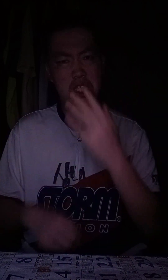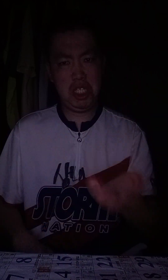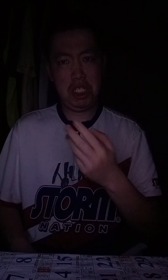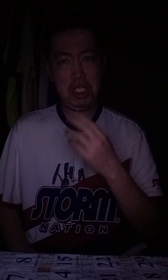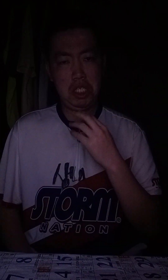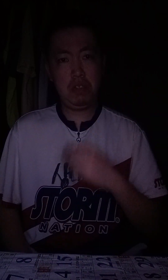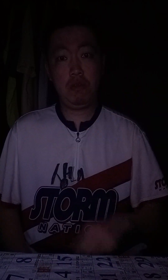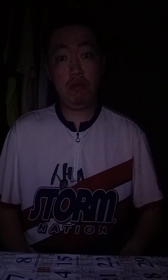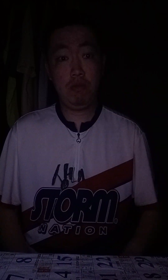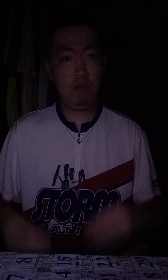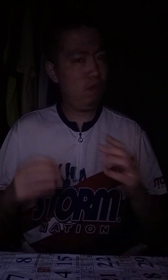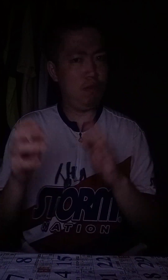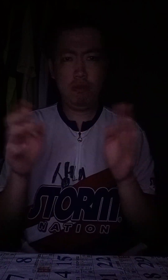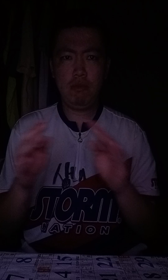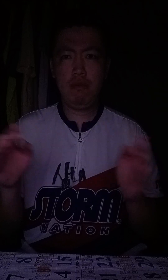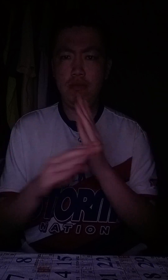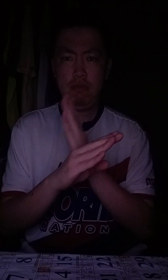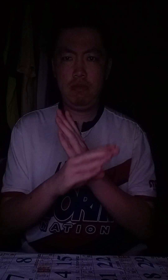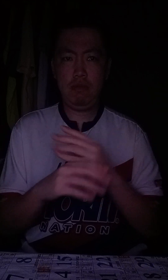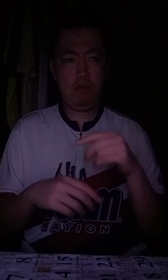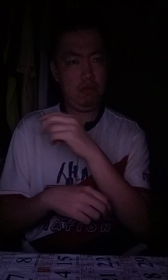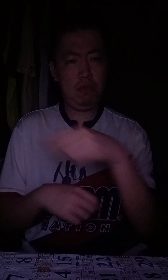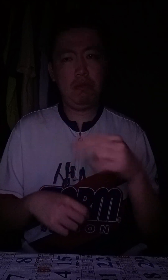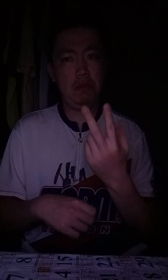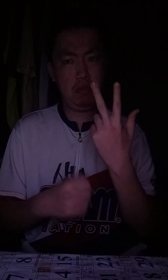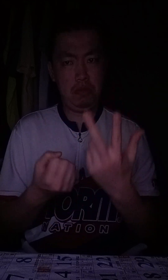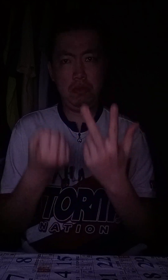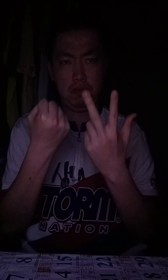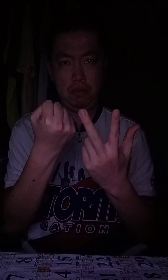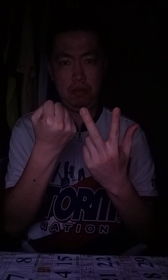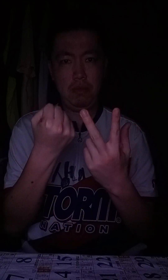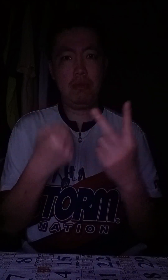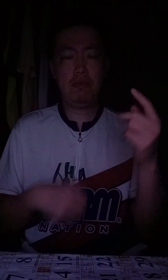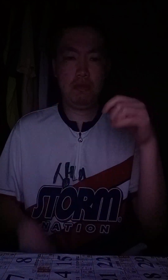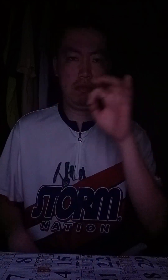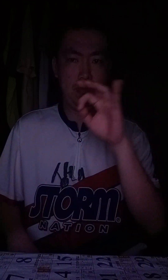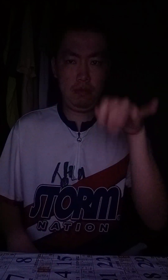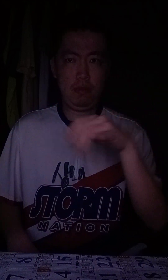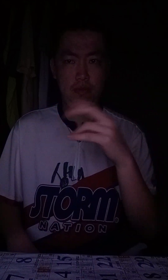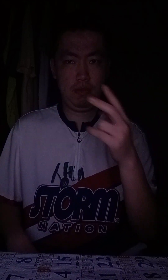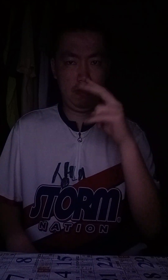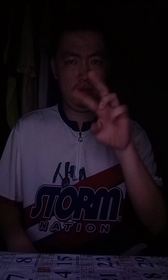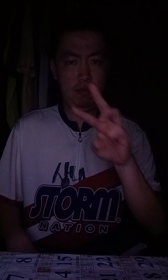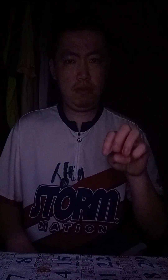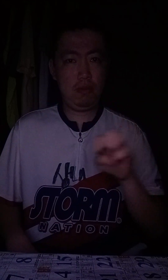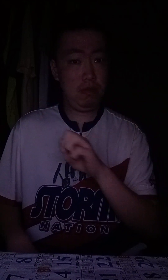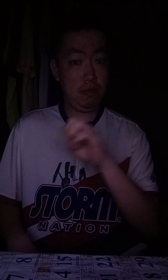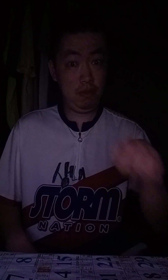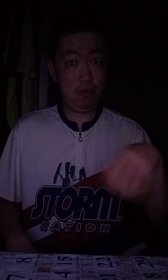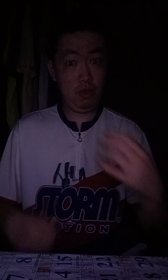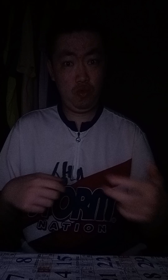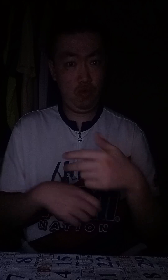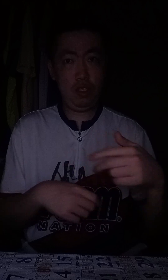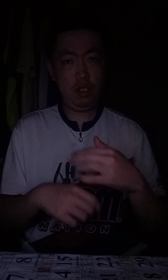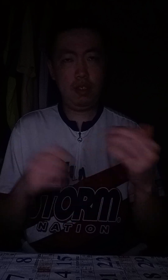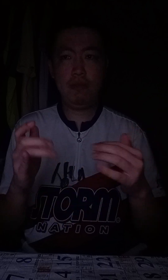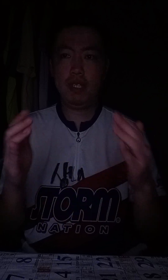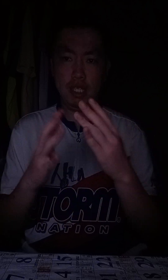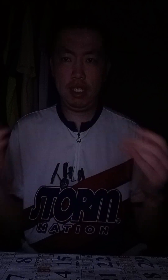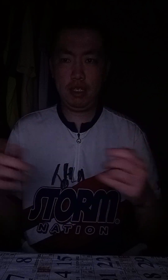해당 도로는 어린이 보호구역은 아니지만 규정 속도는 시속 30km였습니다. 마을버스 운전기사 60대 B씨에게